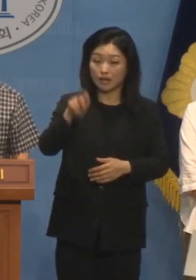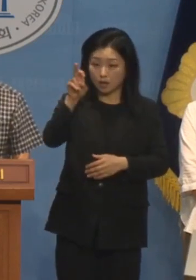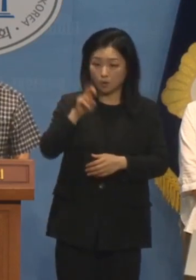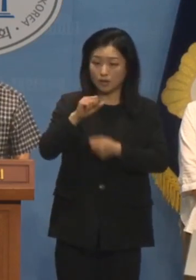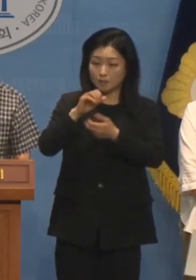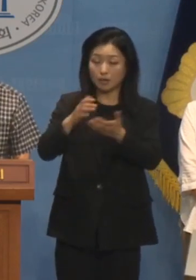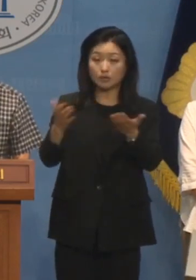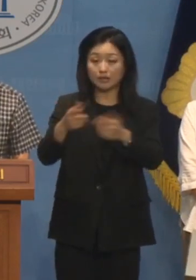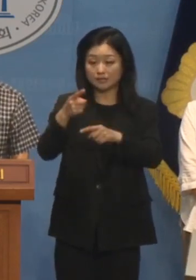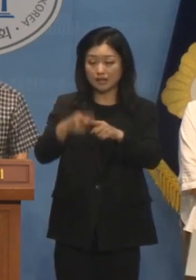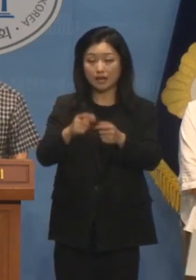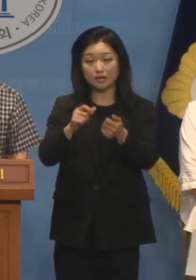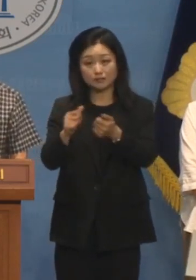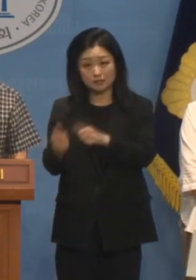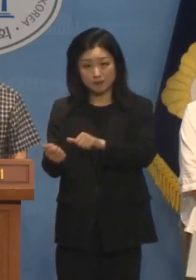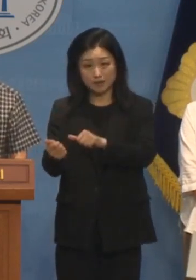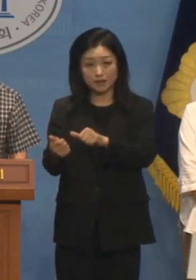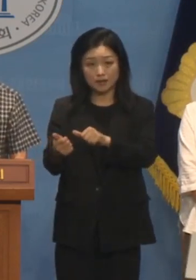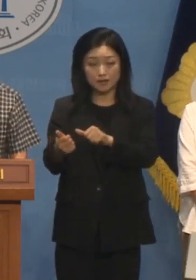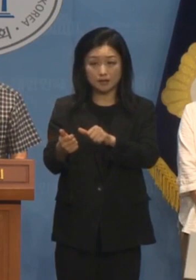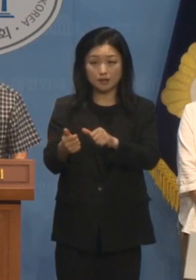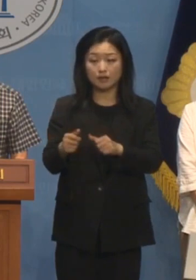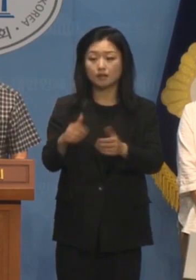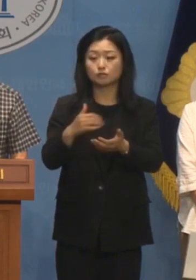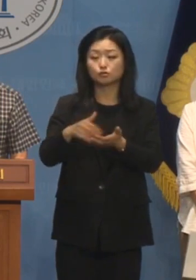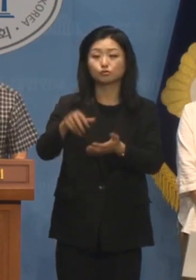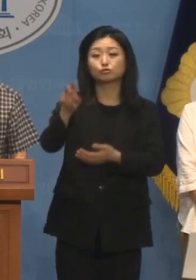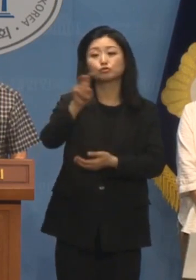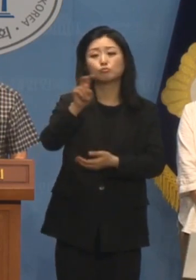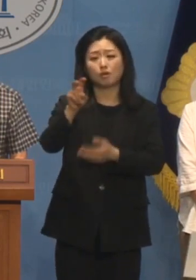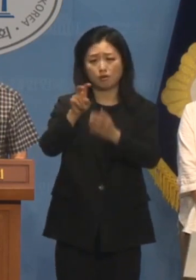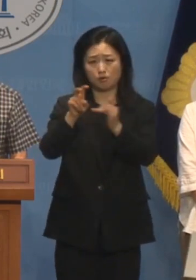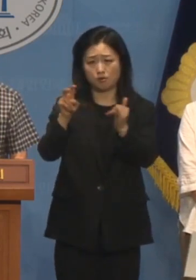일을 하다가 사망한 20명의